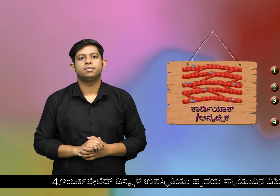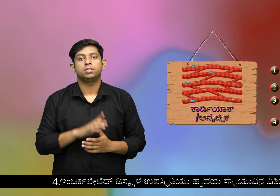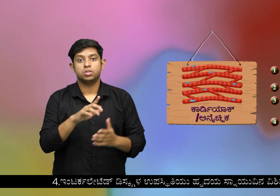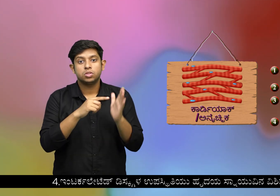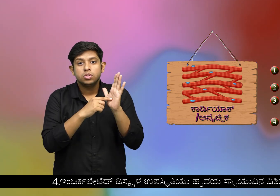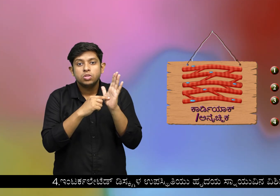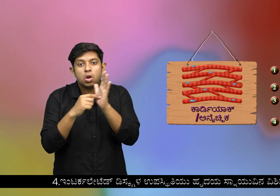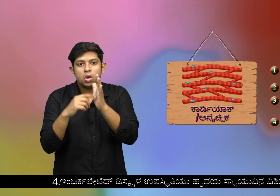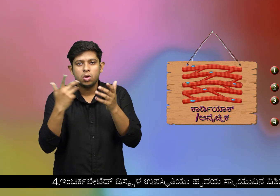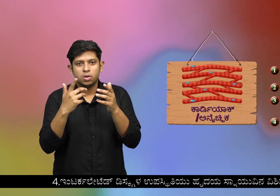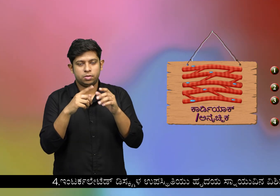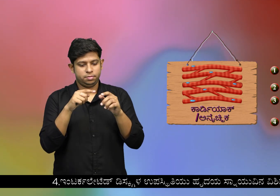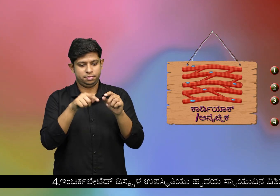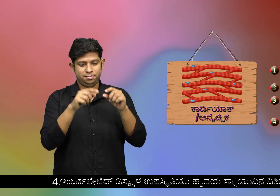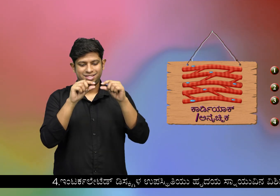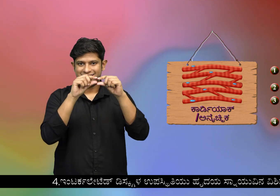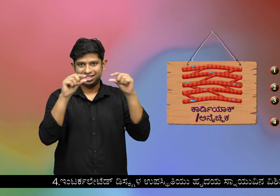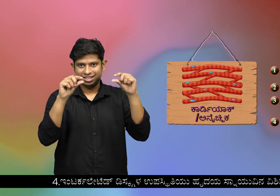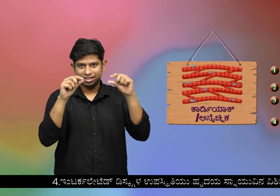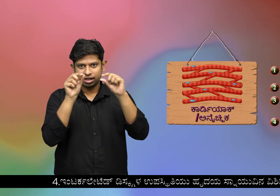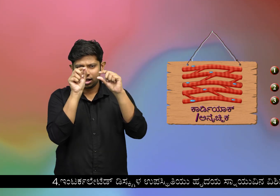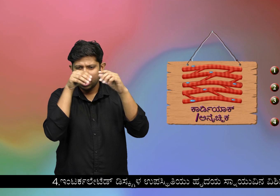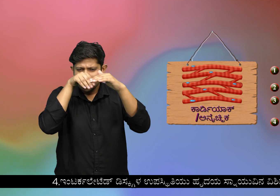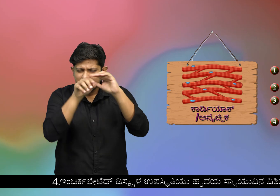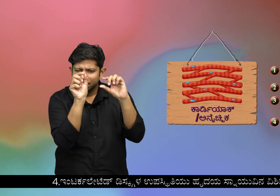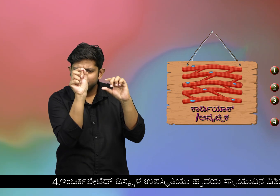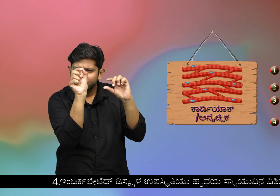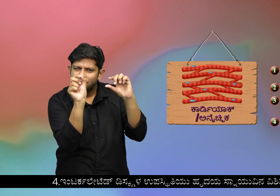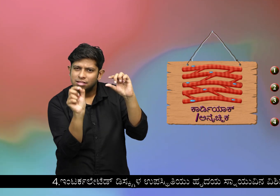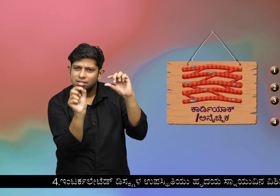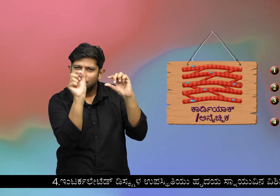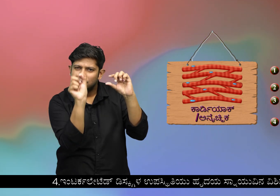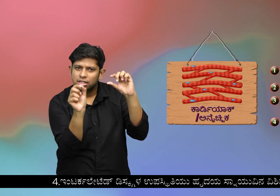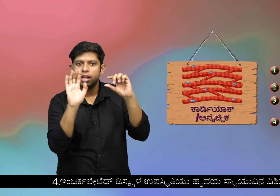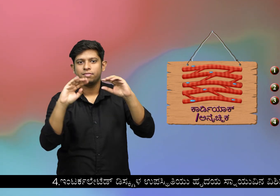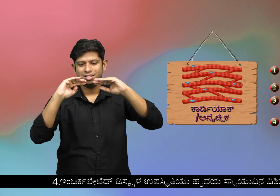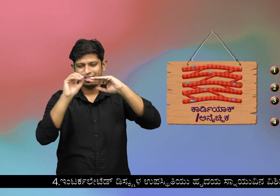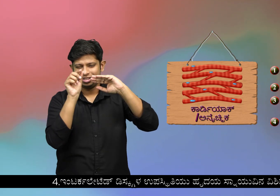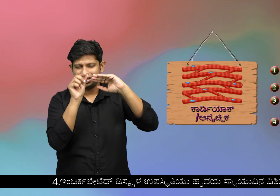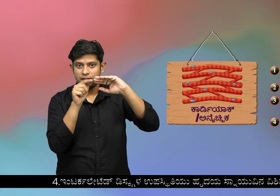ಇಂಡಕ್ಲೇಟೆಡ್ ಡಿಸ್ಪಳ ಉಪಸ್ಥಿತಿಯು ಹೃದಯ ಸ್ನಾಯುವಿನ ವಿಶಿಷ್ಟ ಲಕ್ಷಣವಾಗಿದೆ.